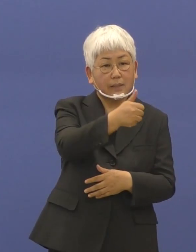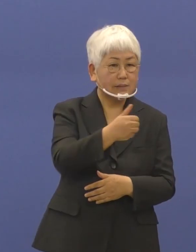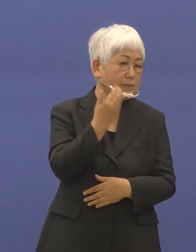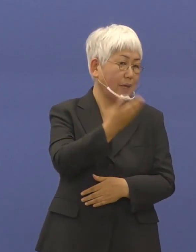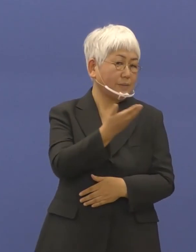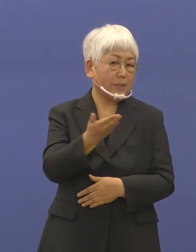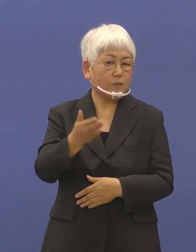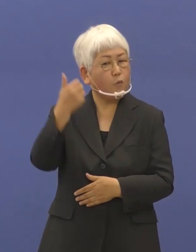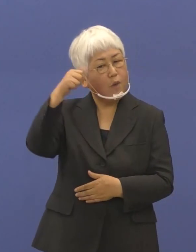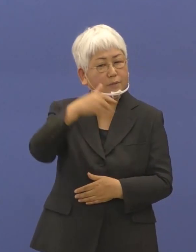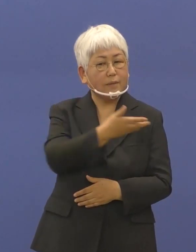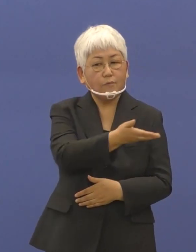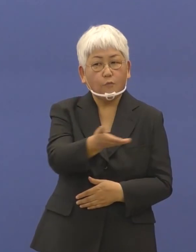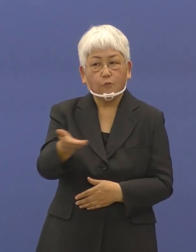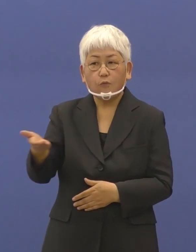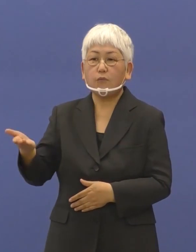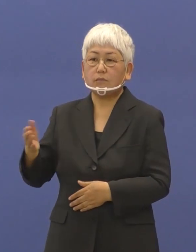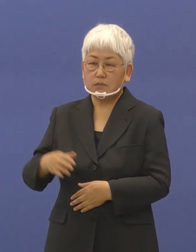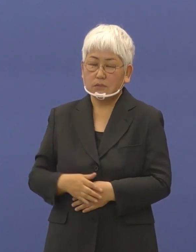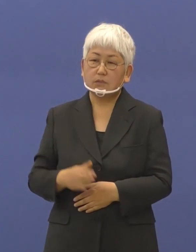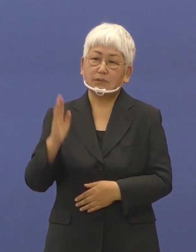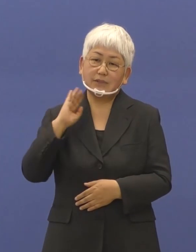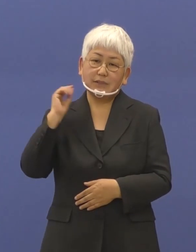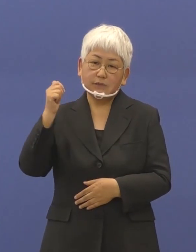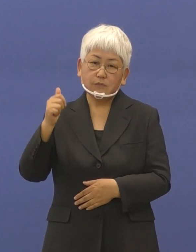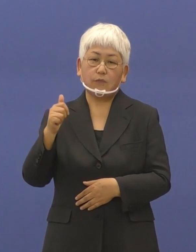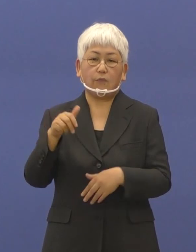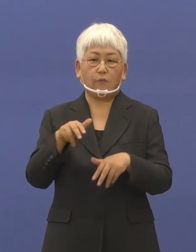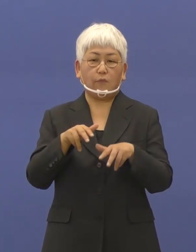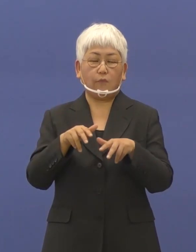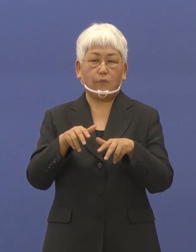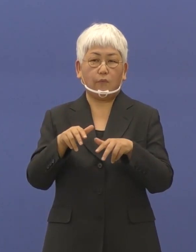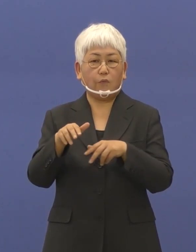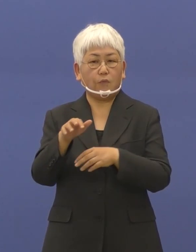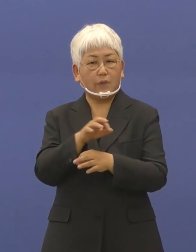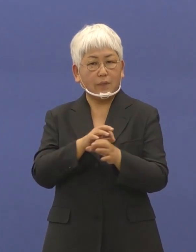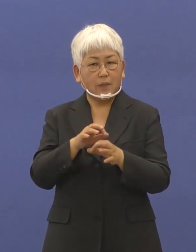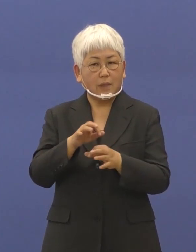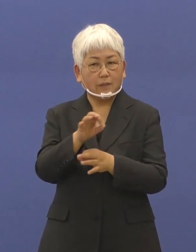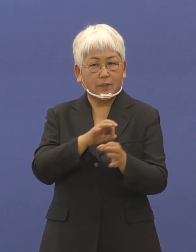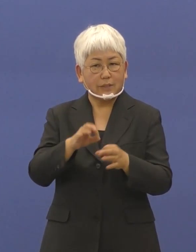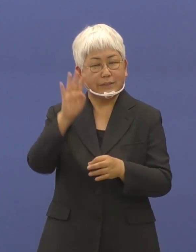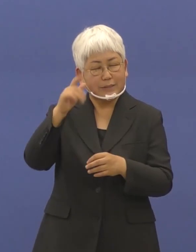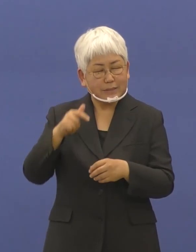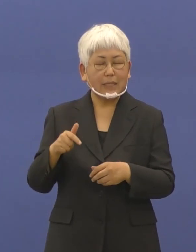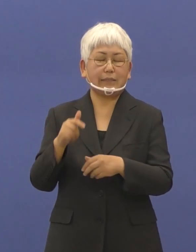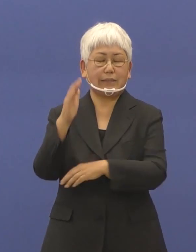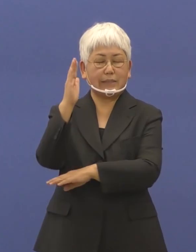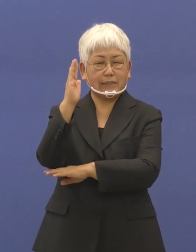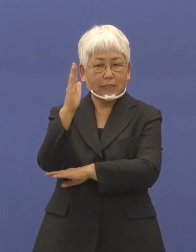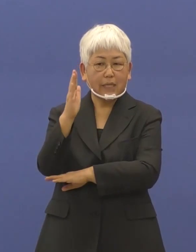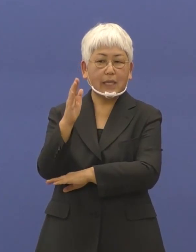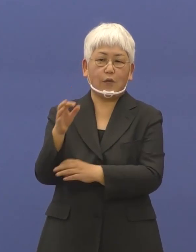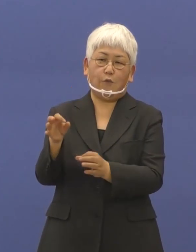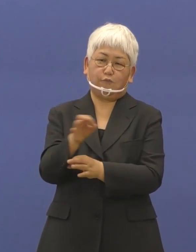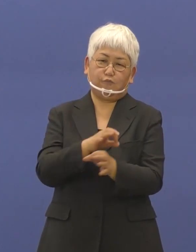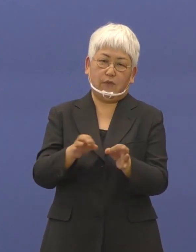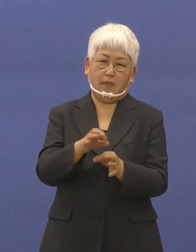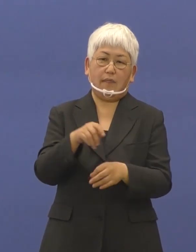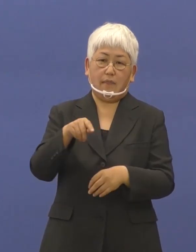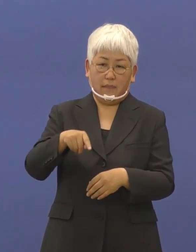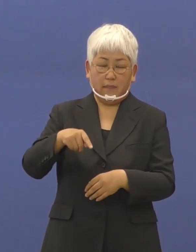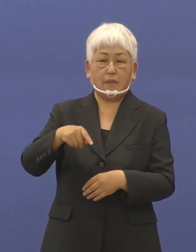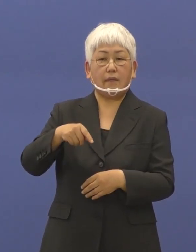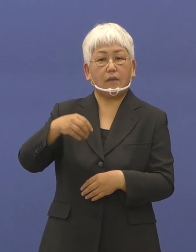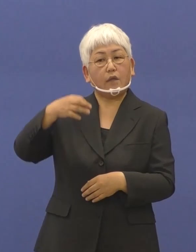いたんですけど、その中で知事の県政運営に関して全般的に県政運営全般に関して評価される